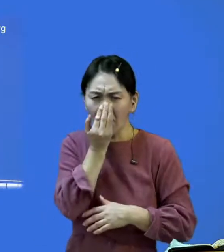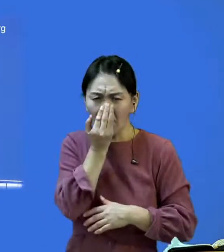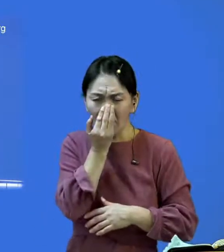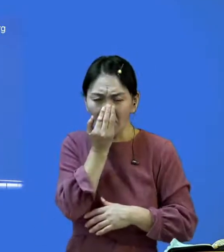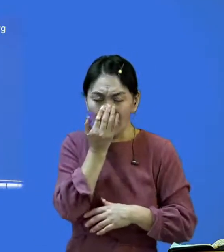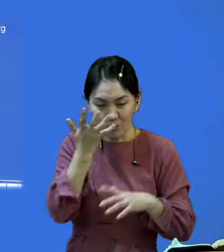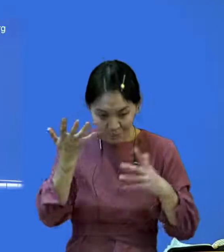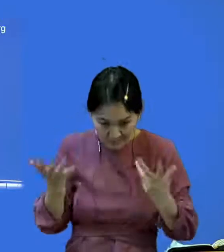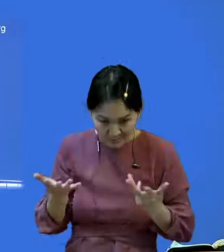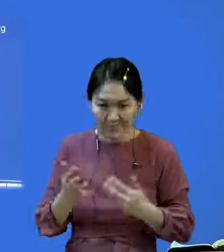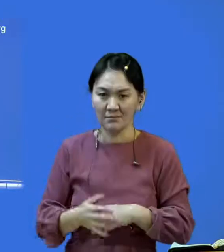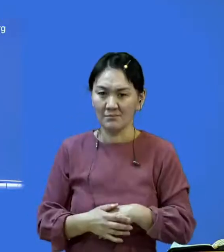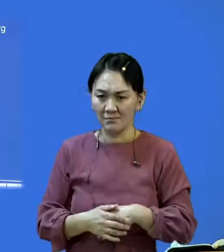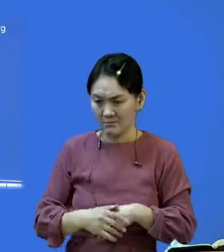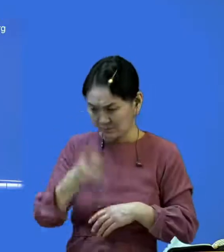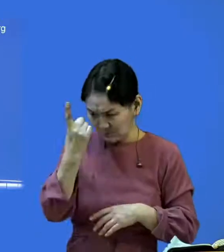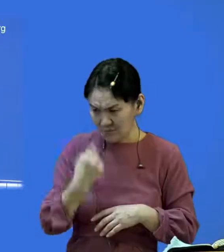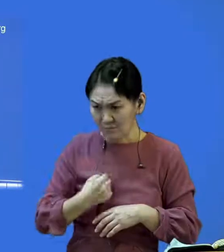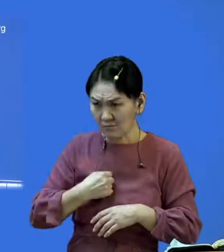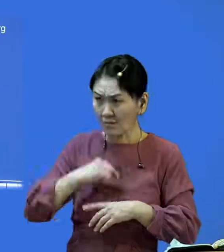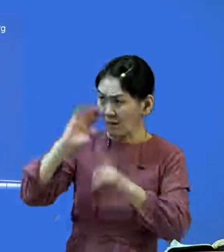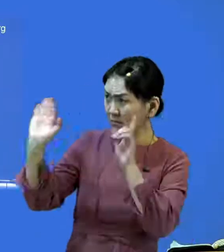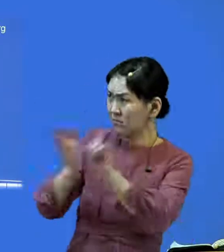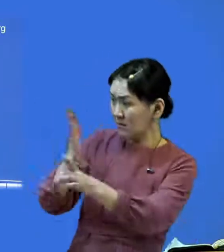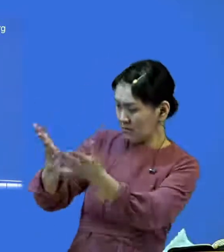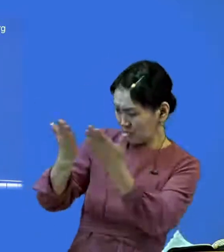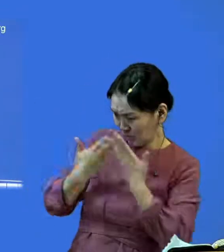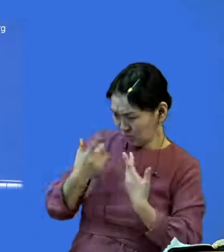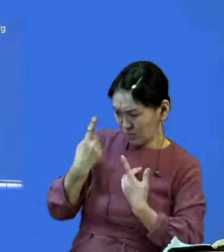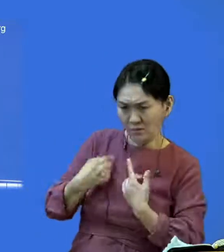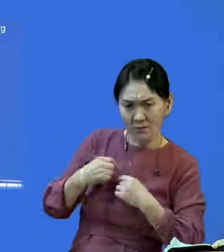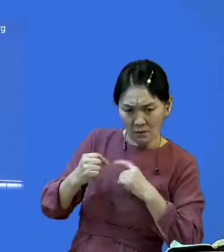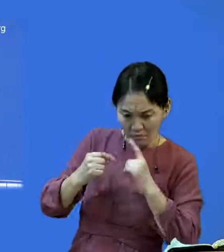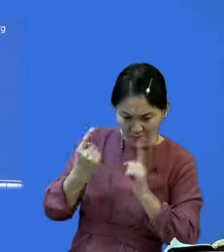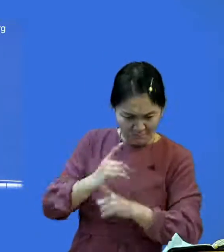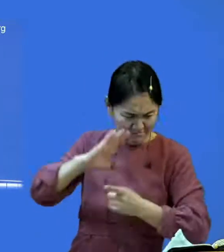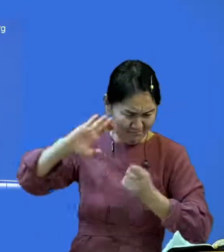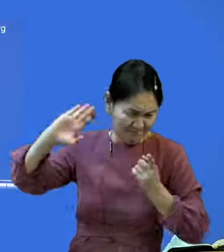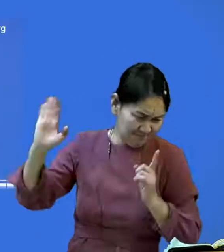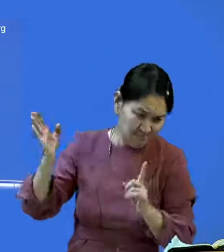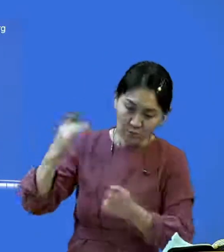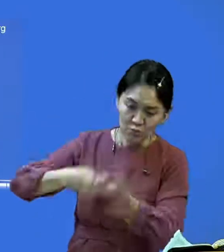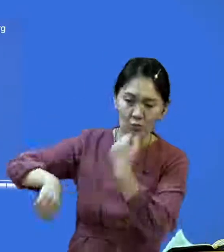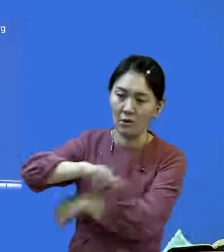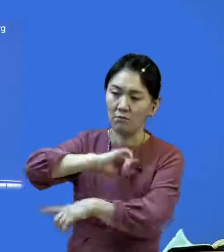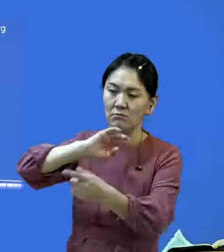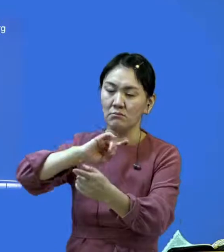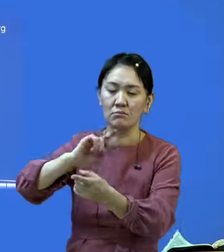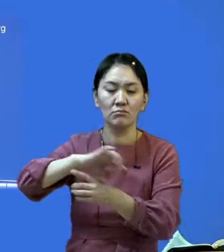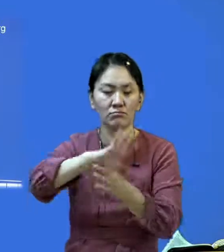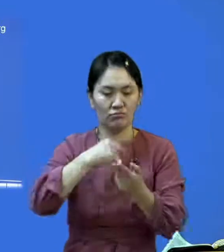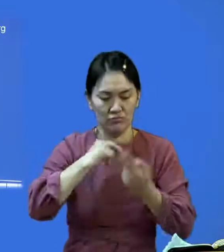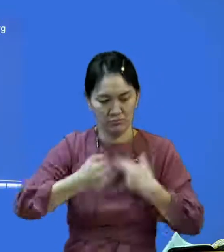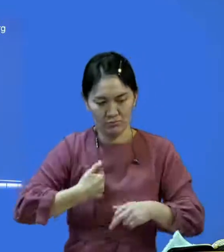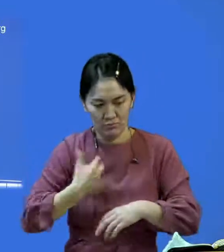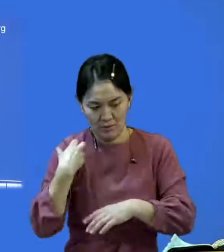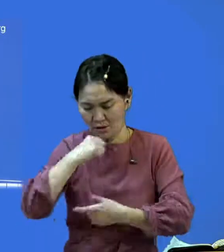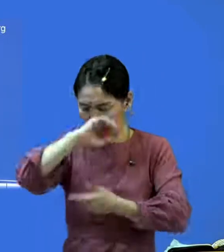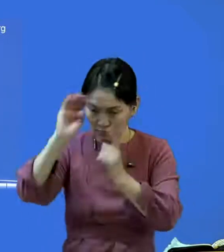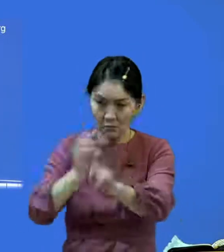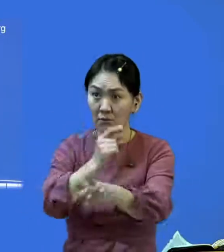ёстой байсан тэр гин нүглийн шүүлтийг нь өмнөөс нь одоо төлөөд өгчихсөн гэдэг чинь золилт багхгүй. Бид өхний авах ёстой байсан